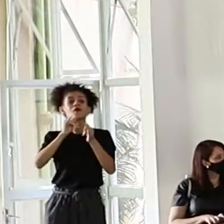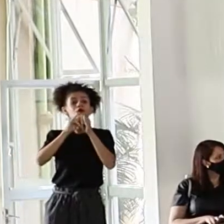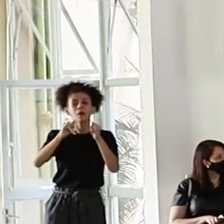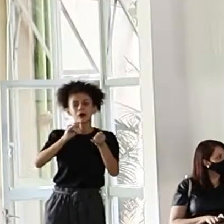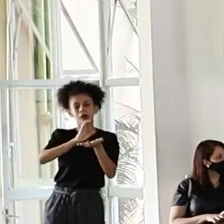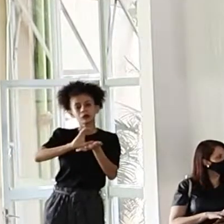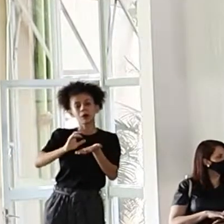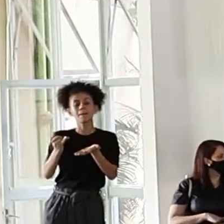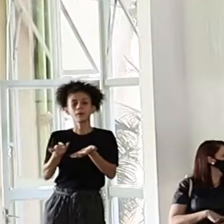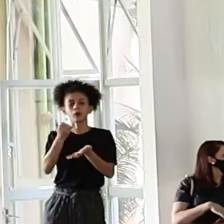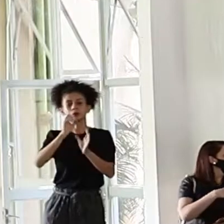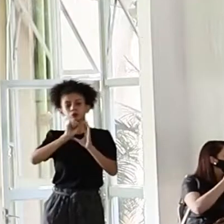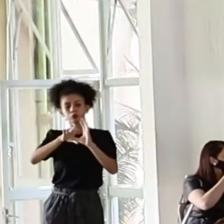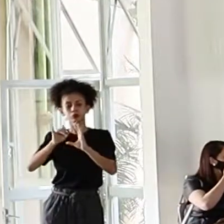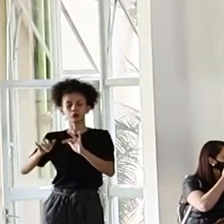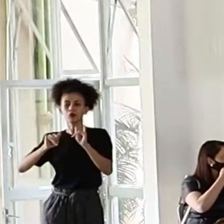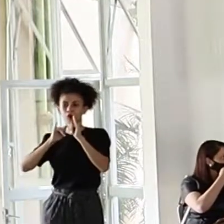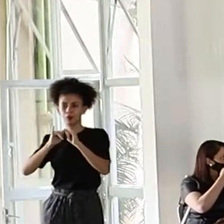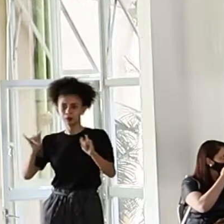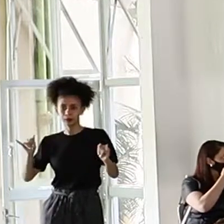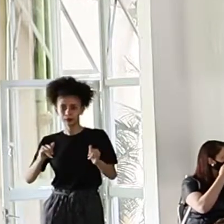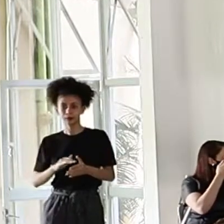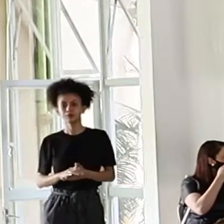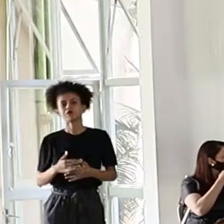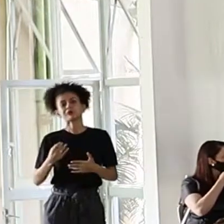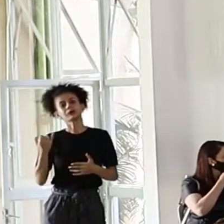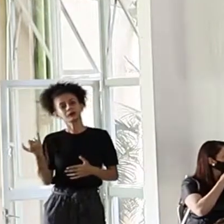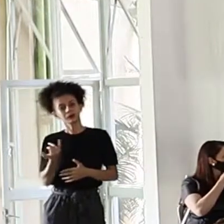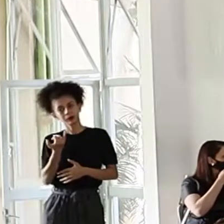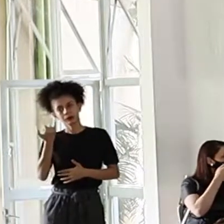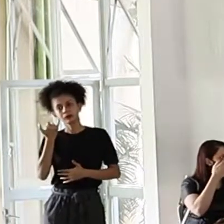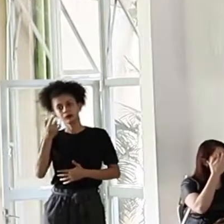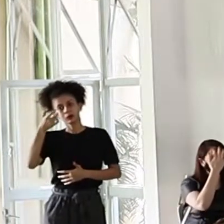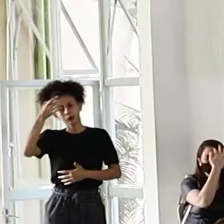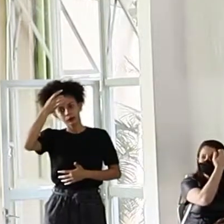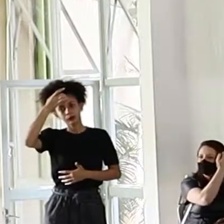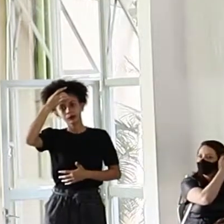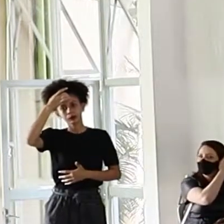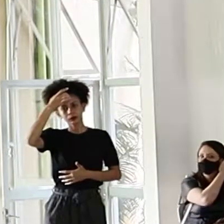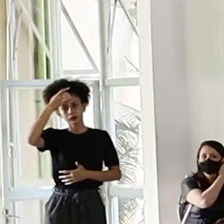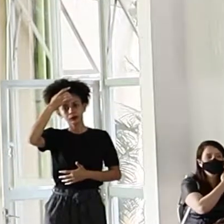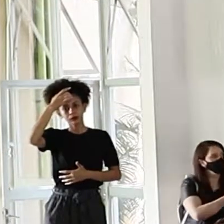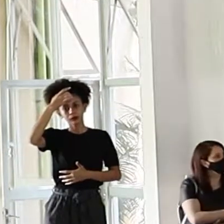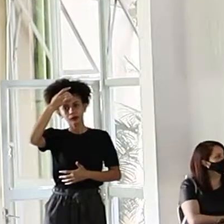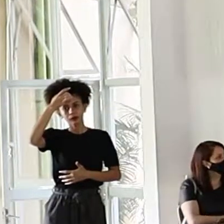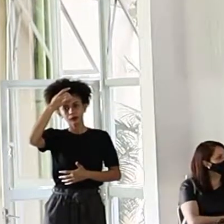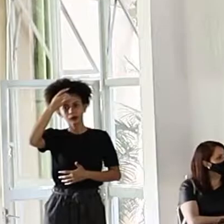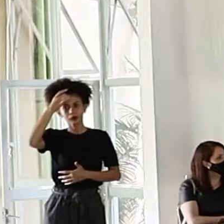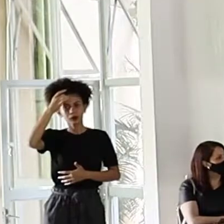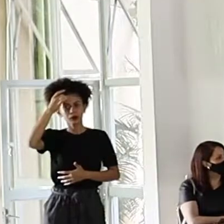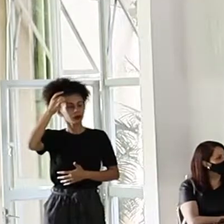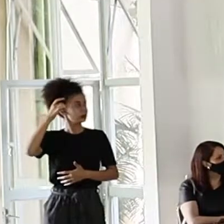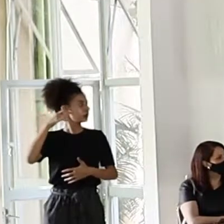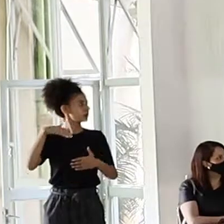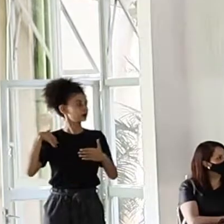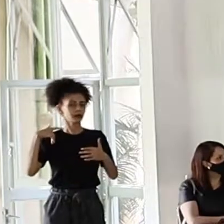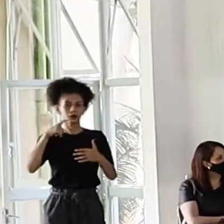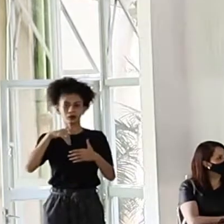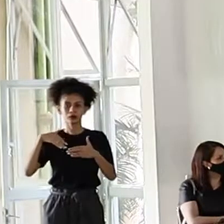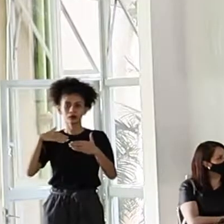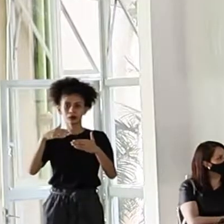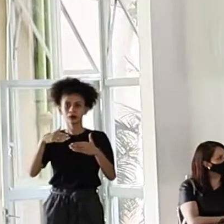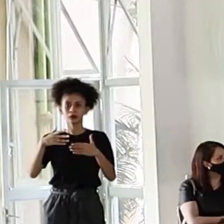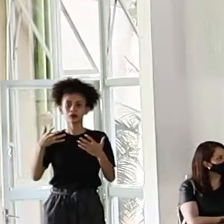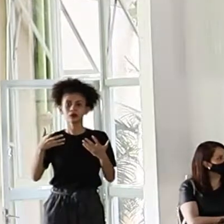essa consciência né da já tá no na era digital o tecidinho do cidadão hoje sair pegar